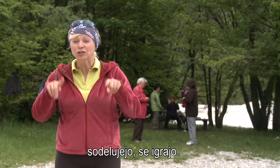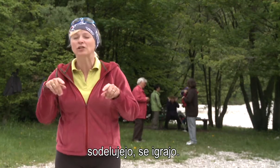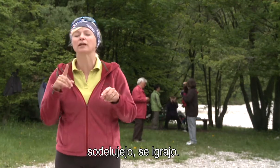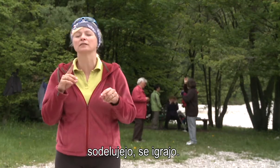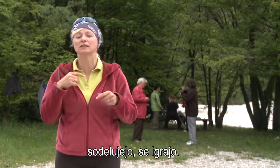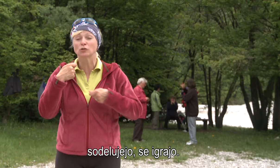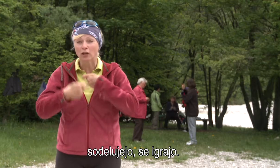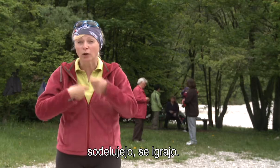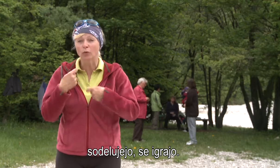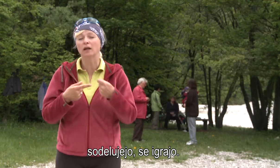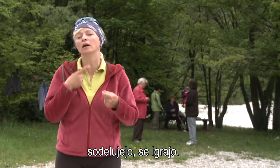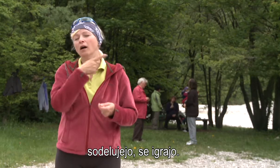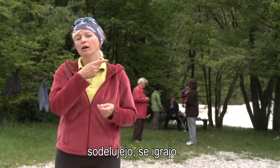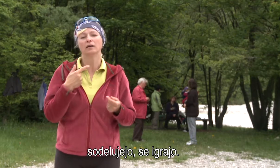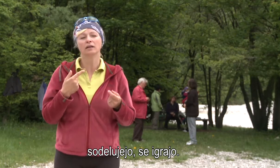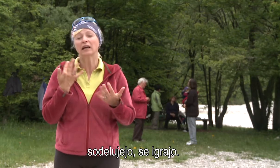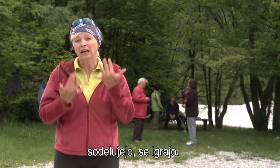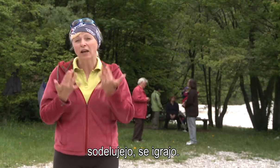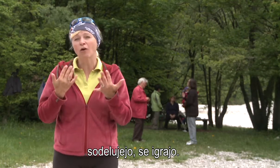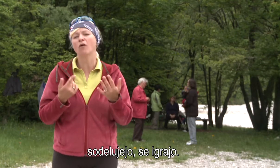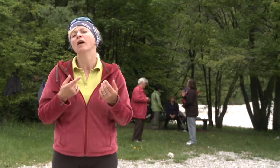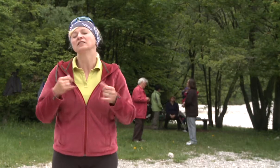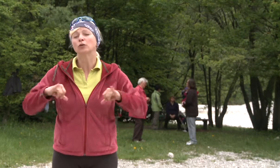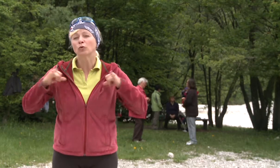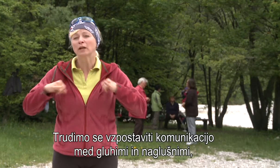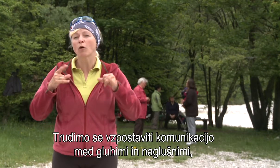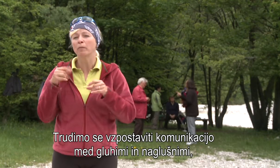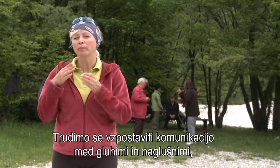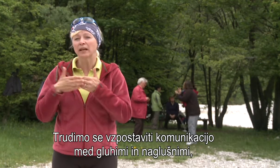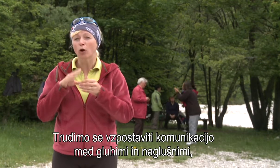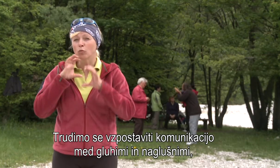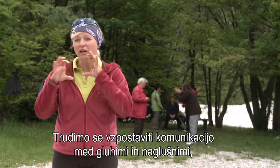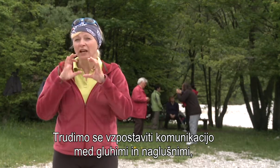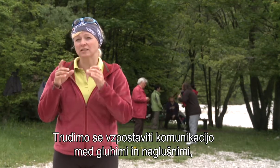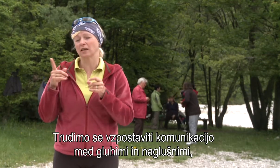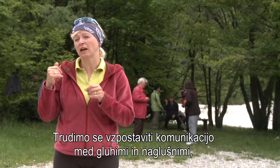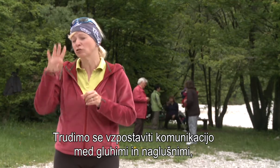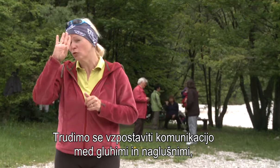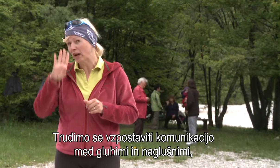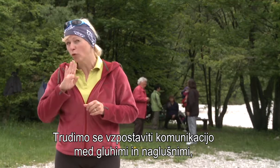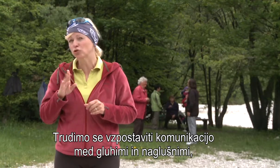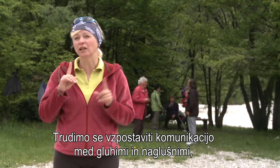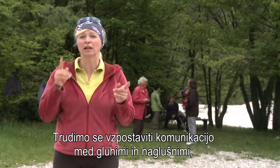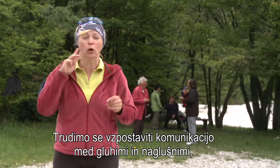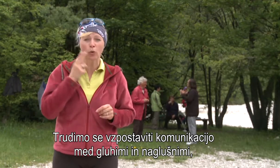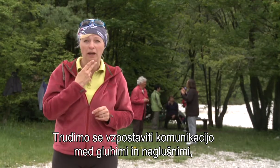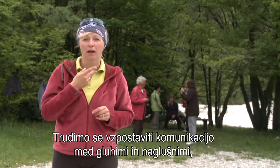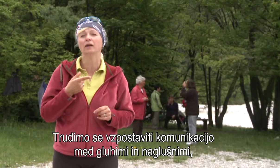različne, ki sodelujejo, igrajo, se trudimo pri komunikaciji, da so različni in gluhi,